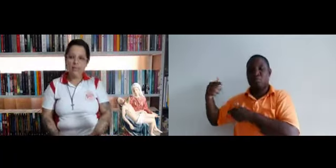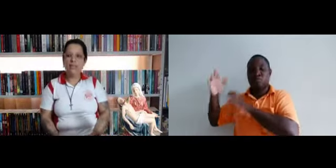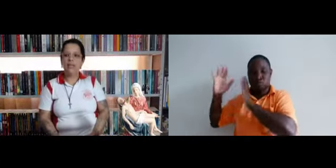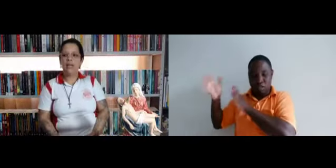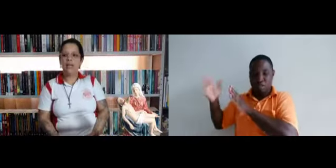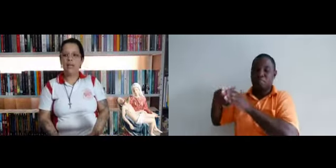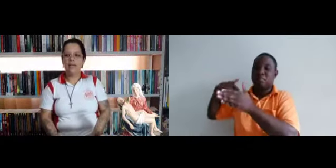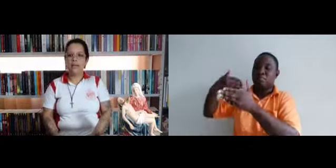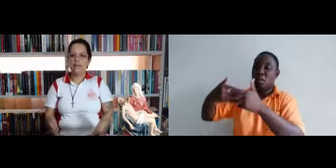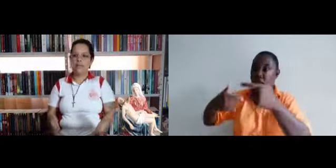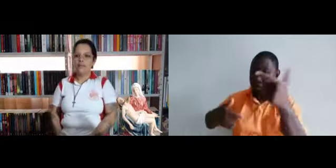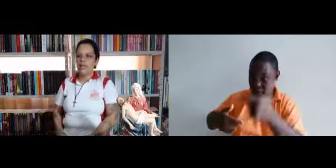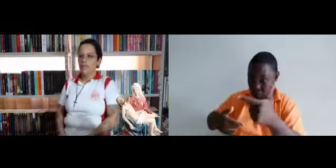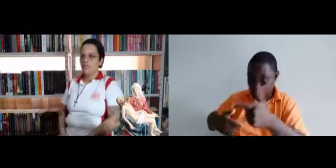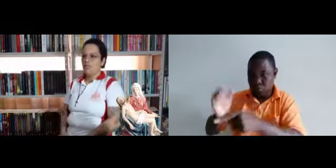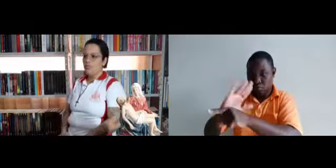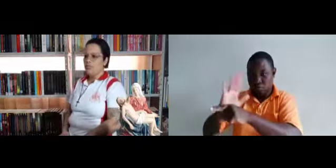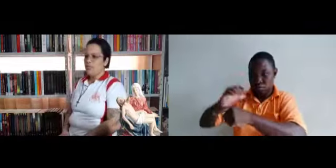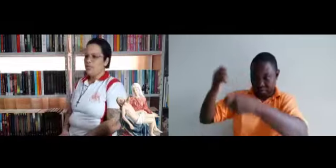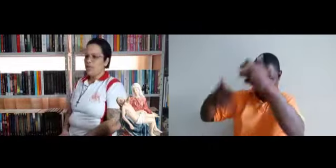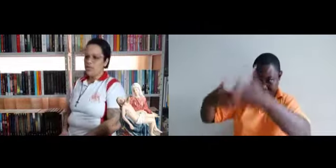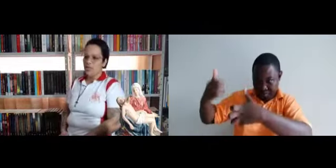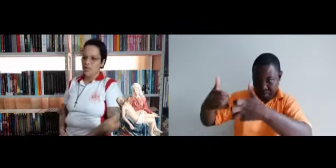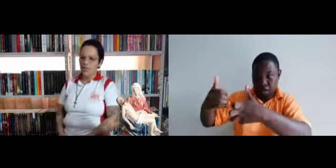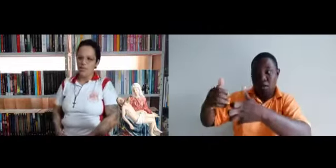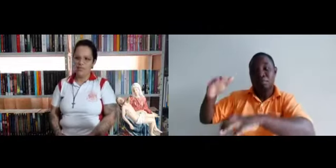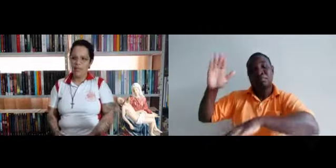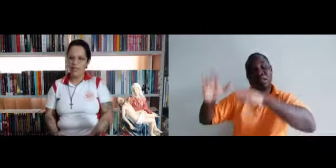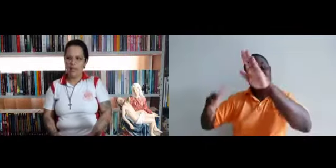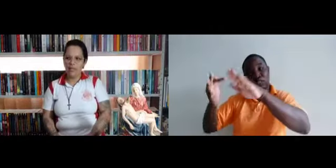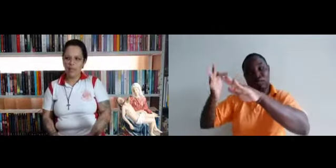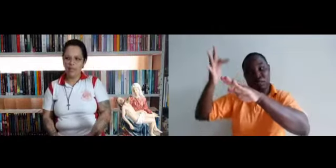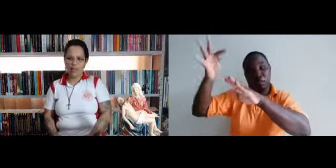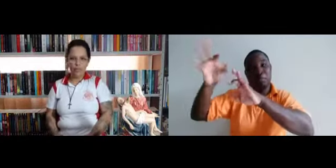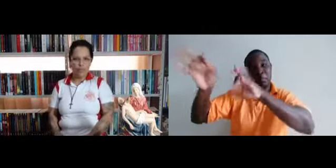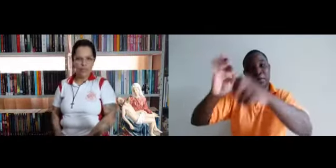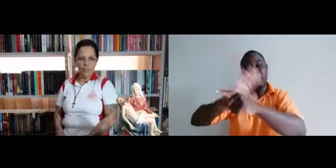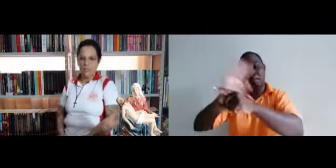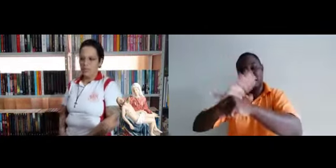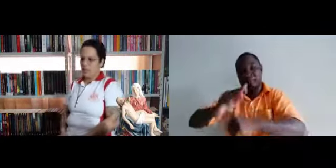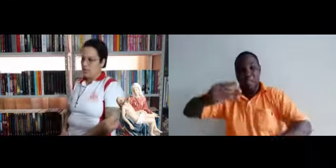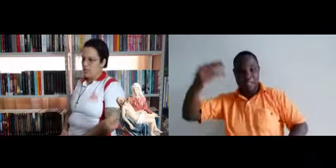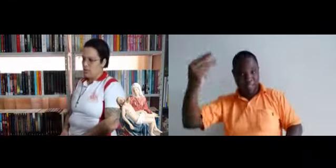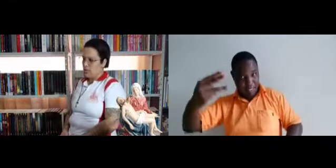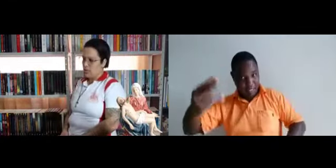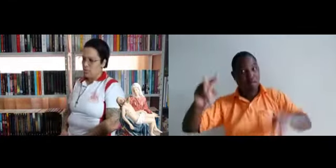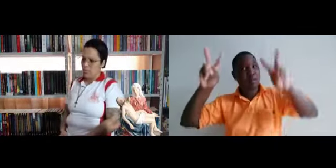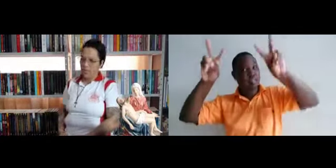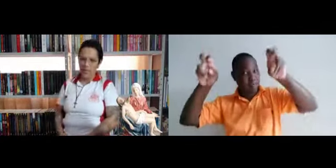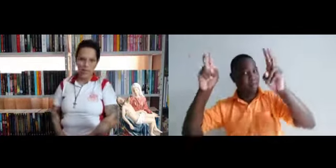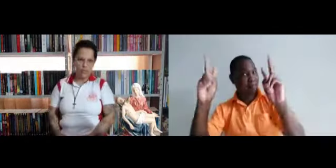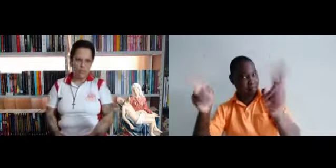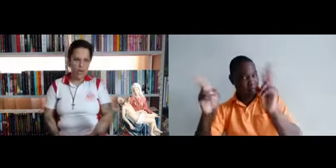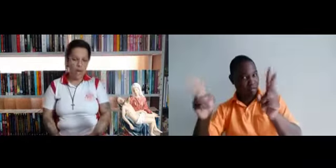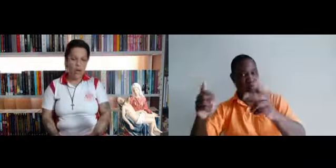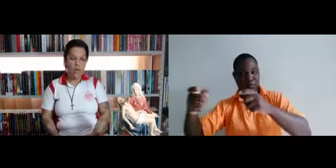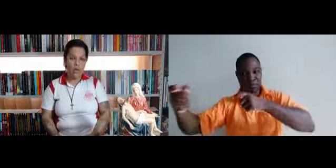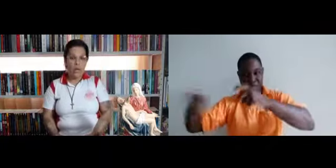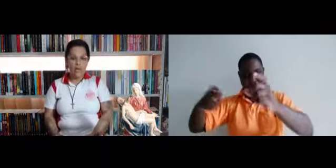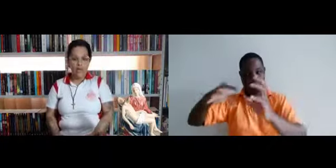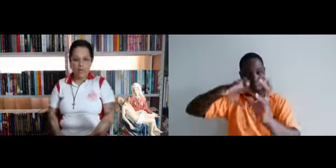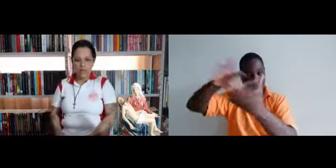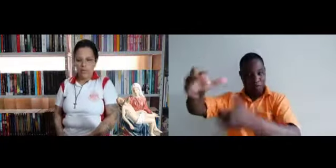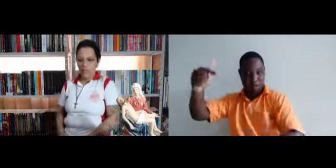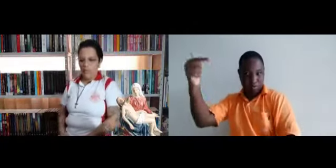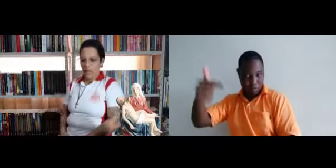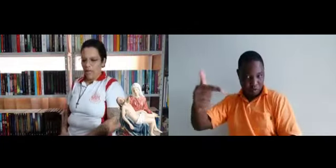isso? Esse é o segundo vídeo, eu acredito que a gente vai ter mais um, né? 3 aulas aí sobre a Primeira Guerra Mundial.